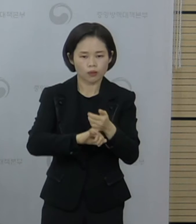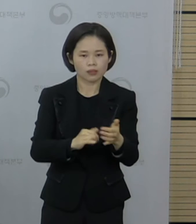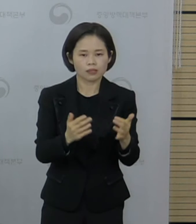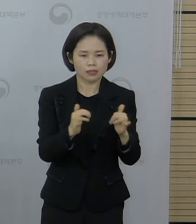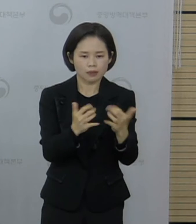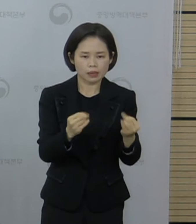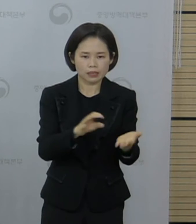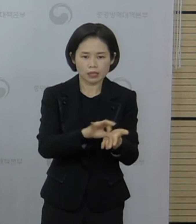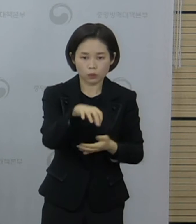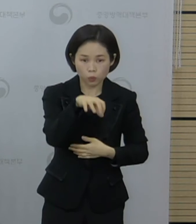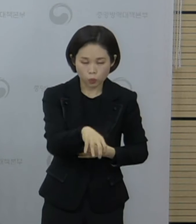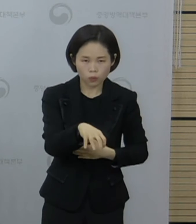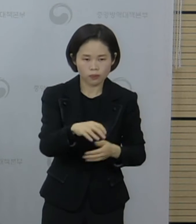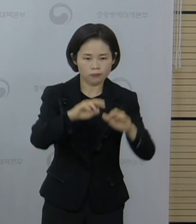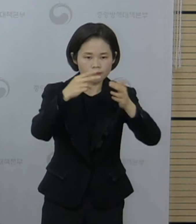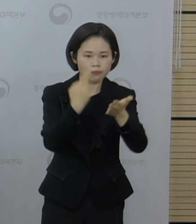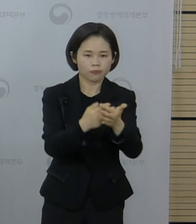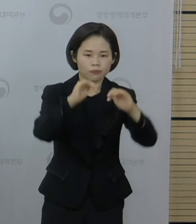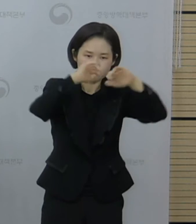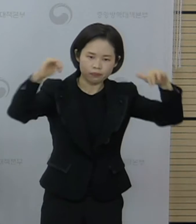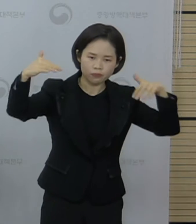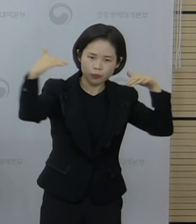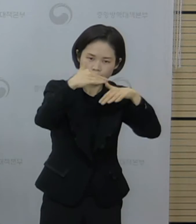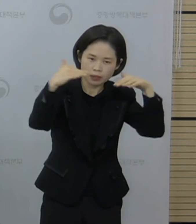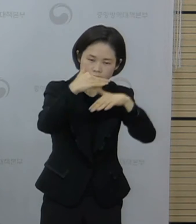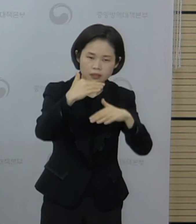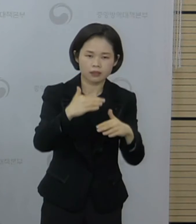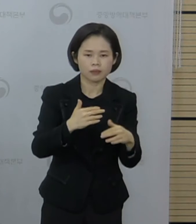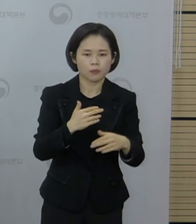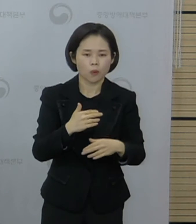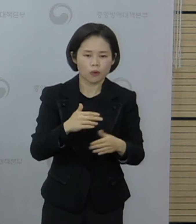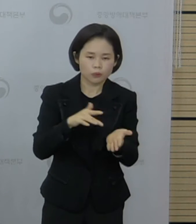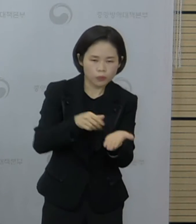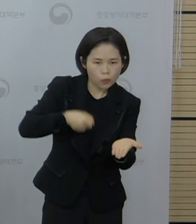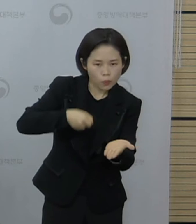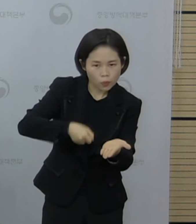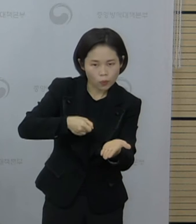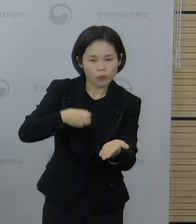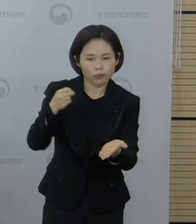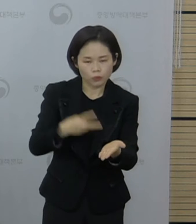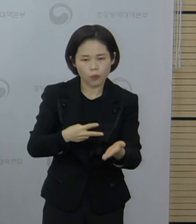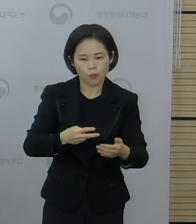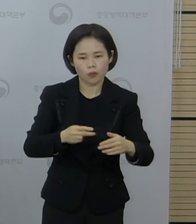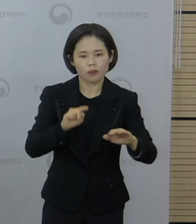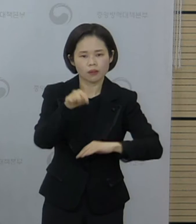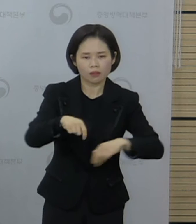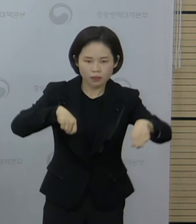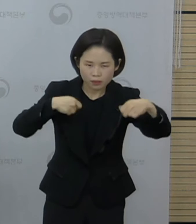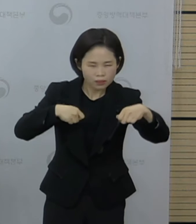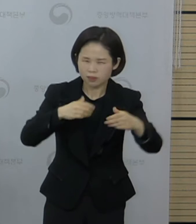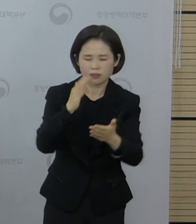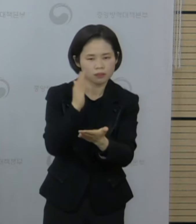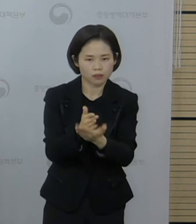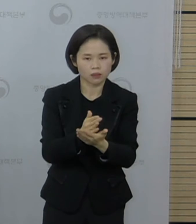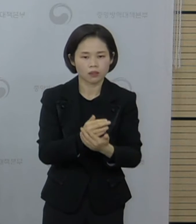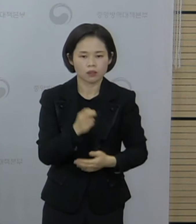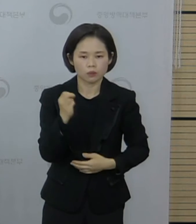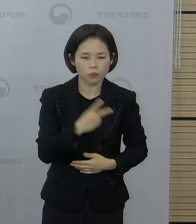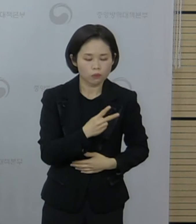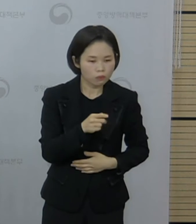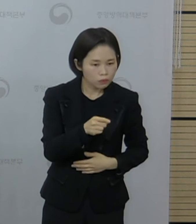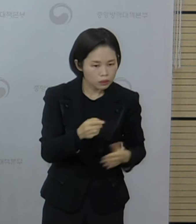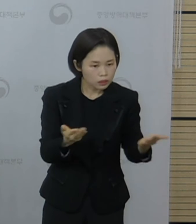환기 및 소독을 철저히 실시하고 회식과 소모임 치 소 가장 중요하게는 유증 상자를